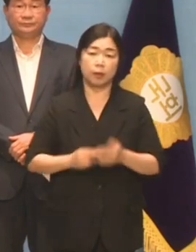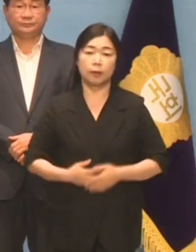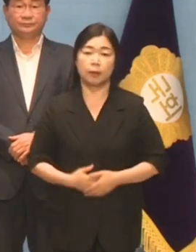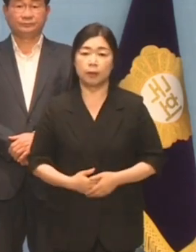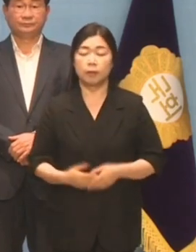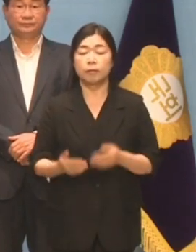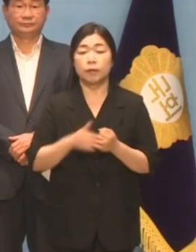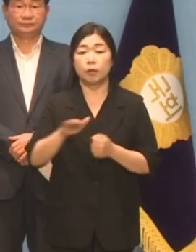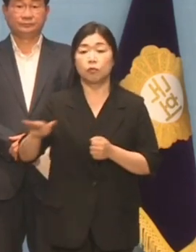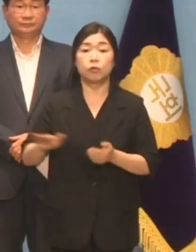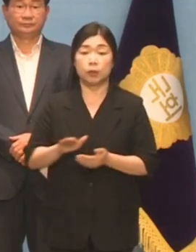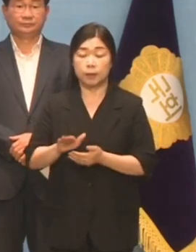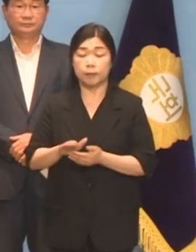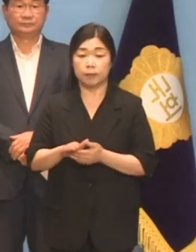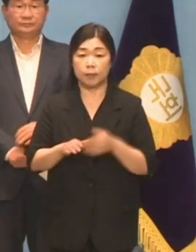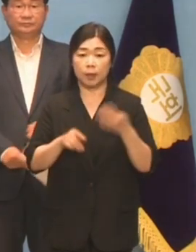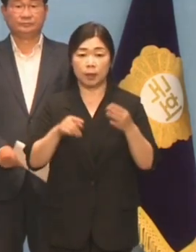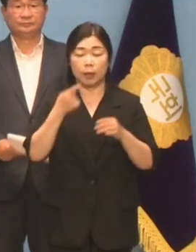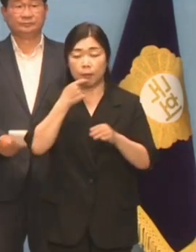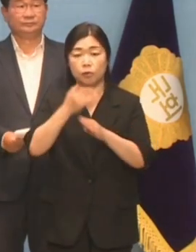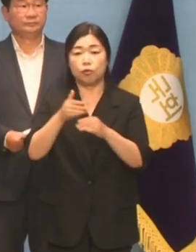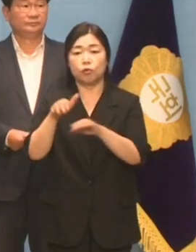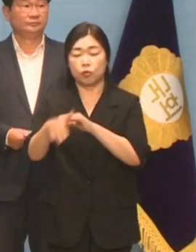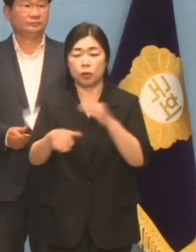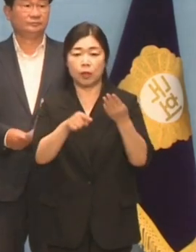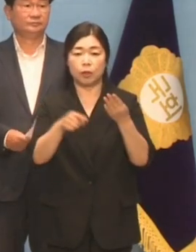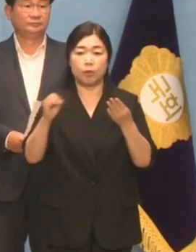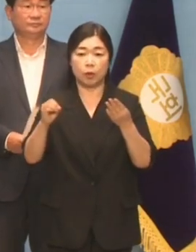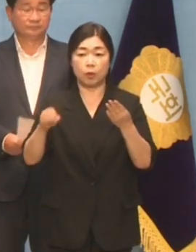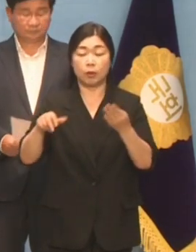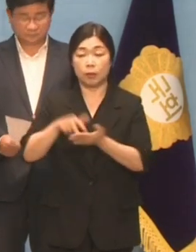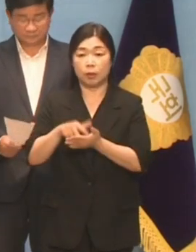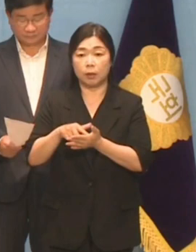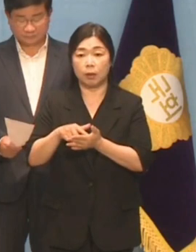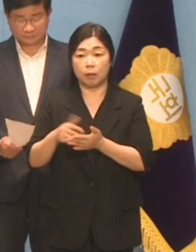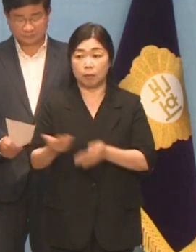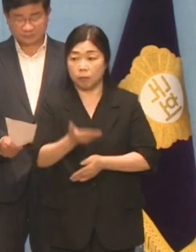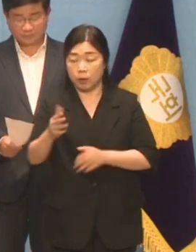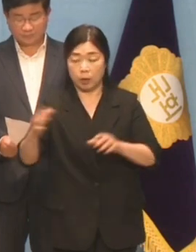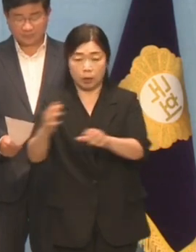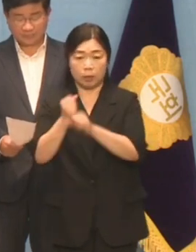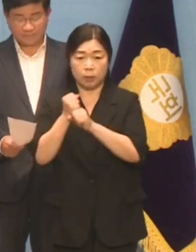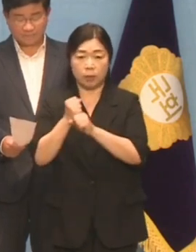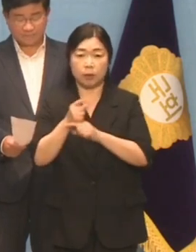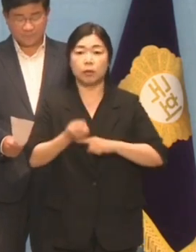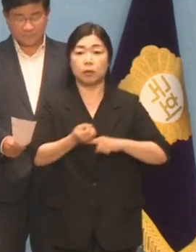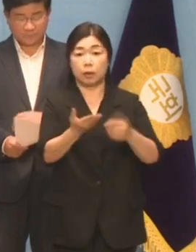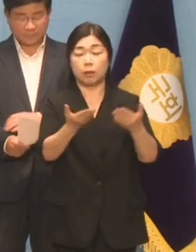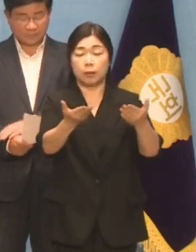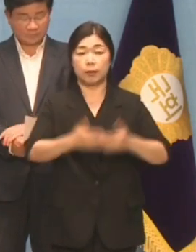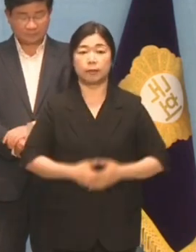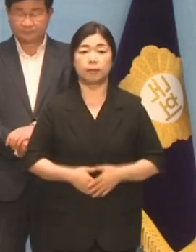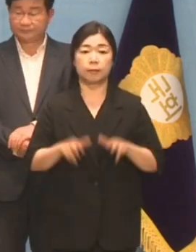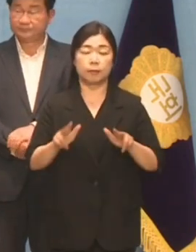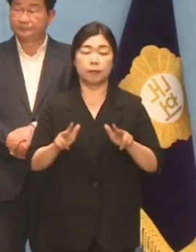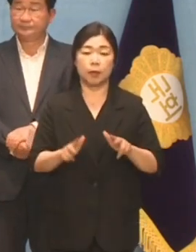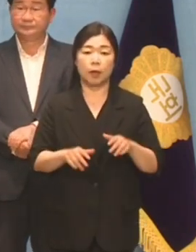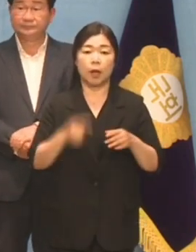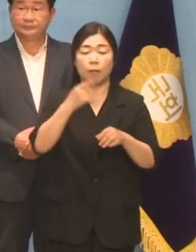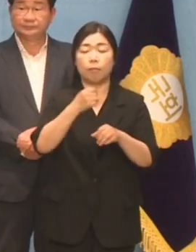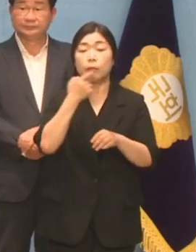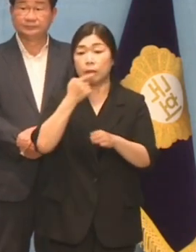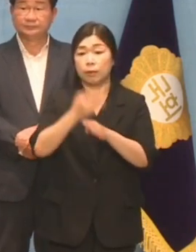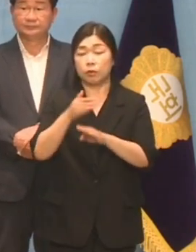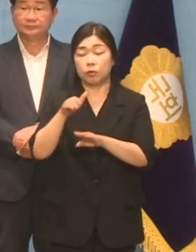그래서 저희 민주주의 4.0에서 의견을 취합을 해서 여러분께 말씀드리도록 하겠습니다. 먼저 민주주의